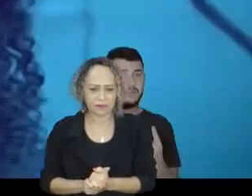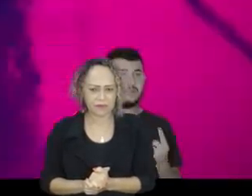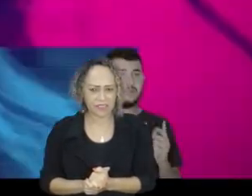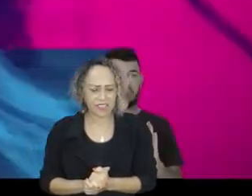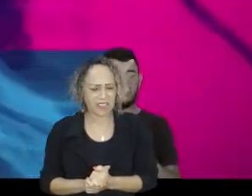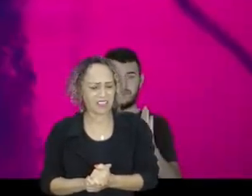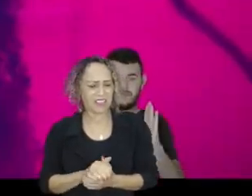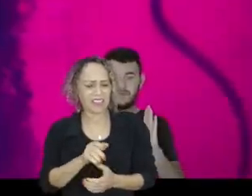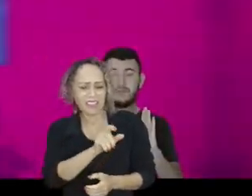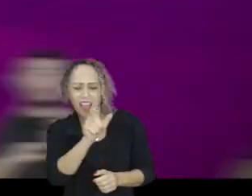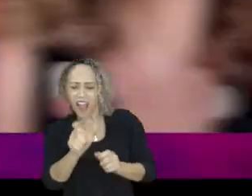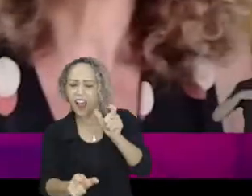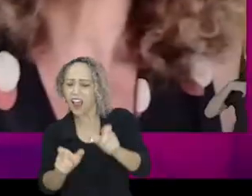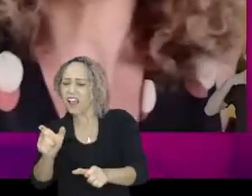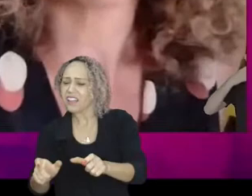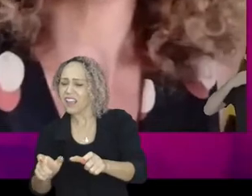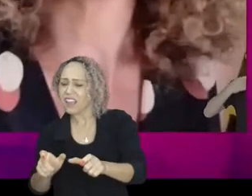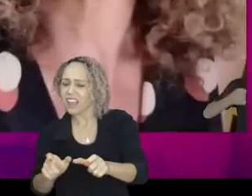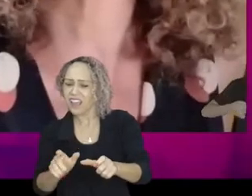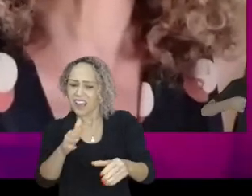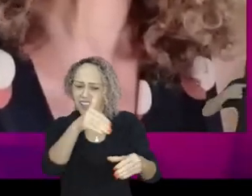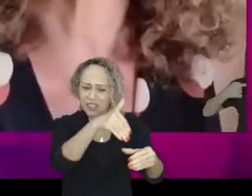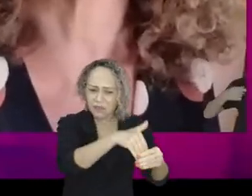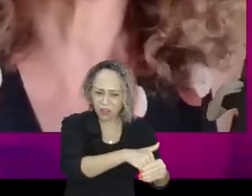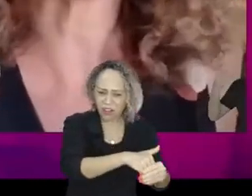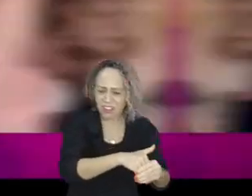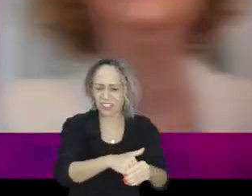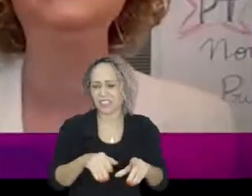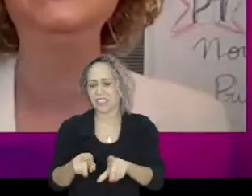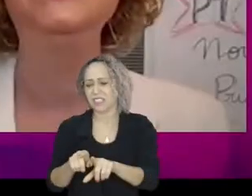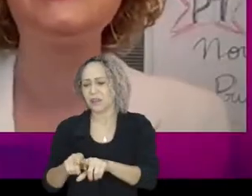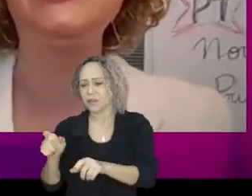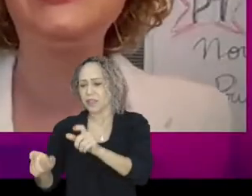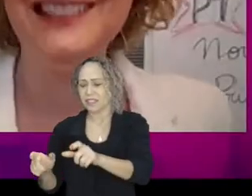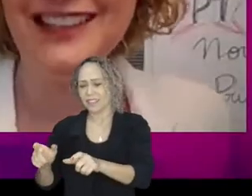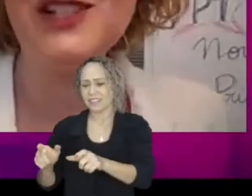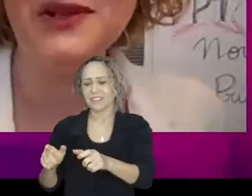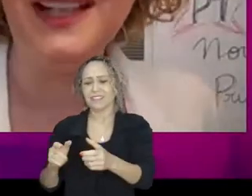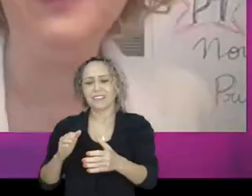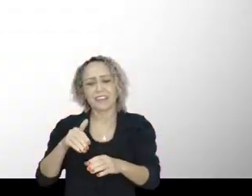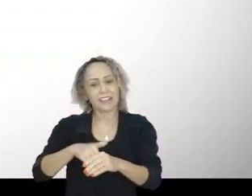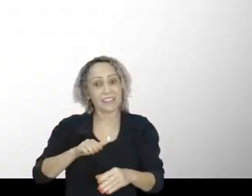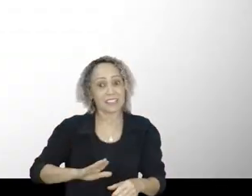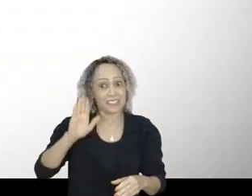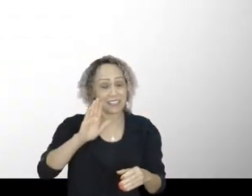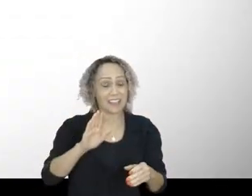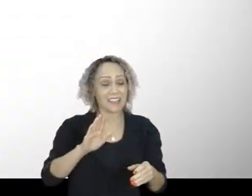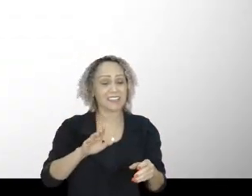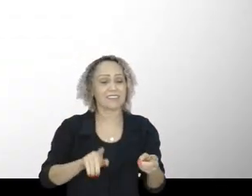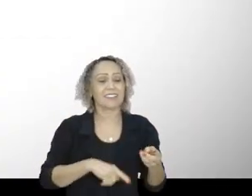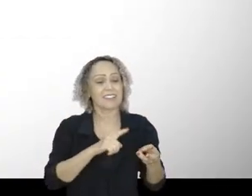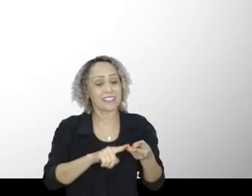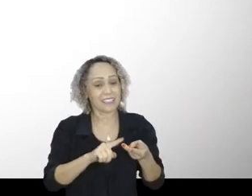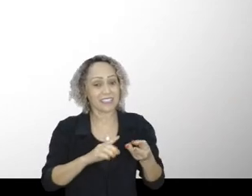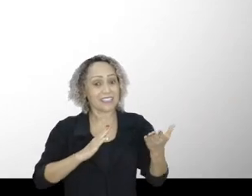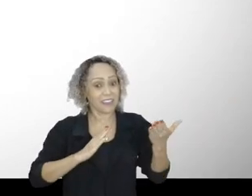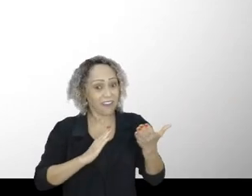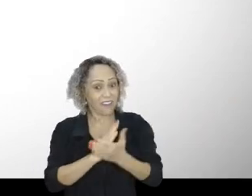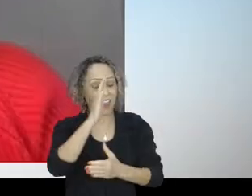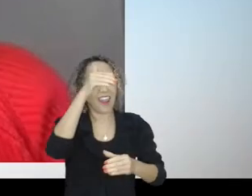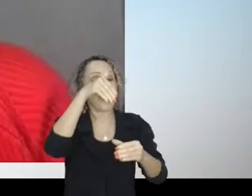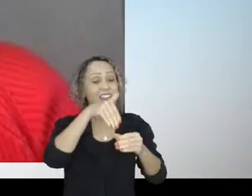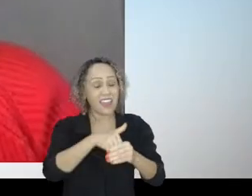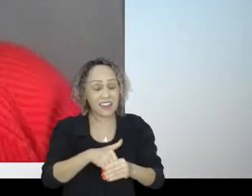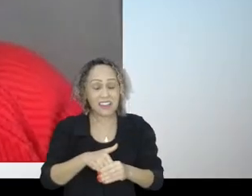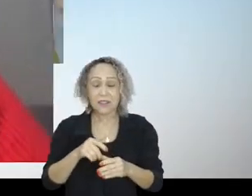Daquelas que votam, das que se candidatam e das eleitas. Porque no Brasil da